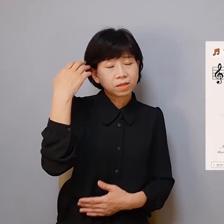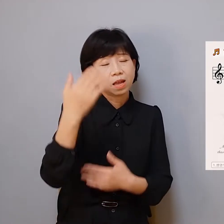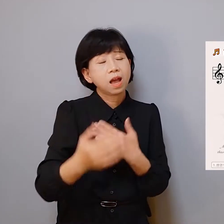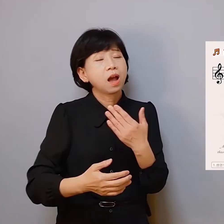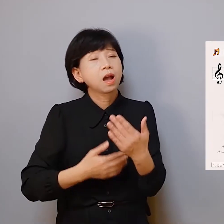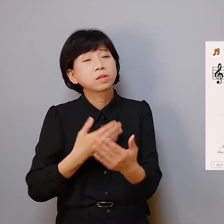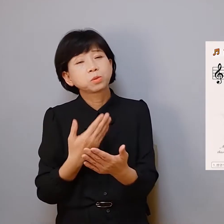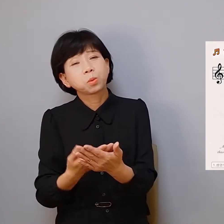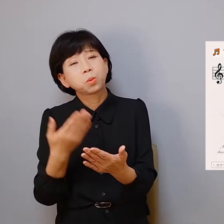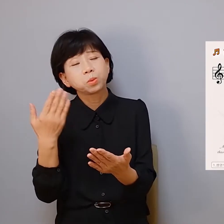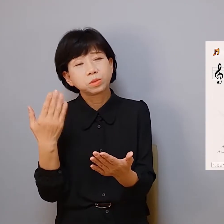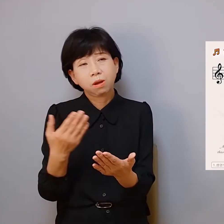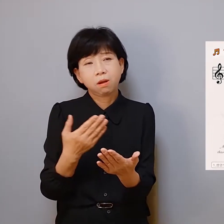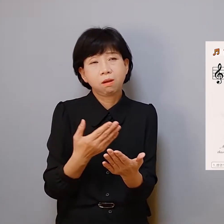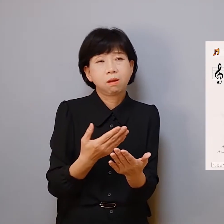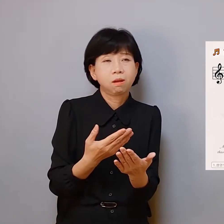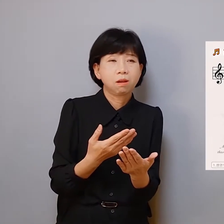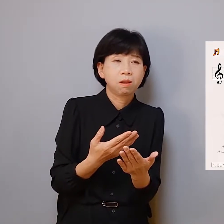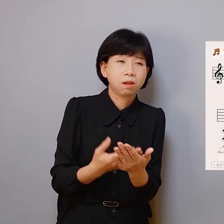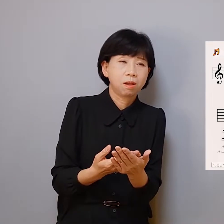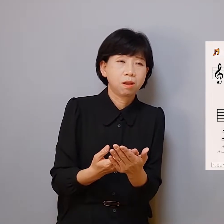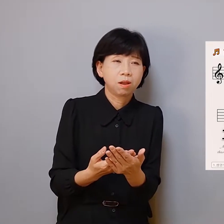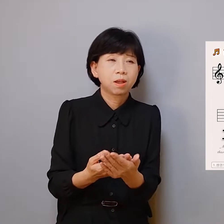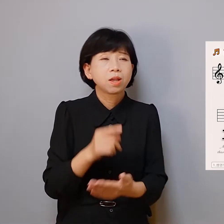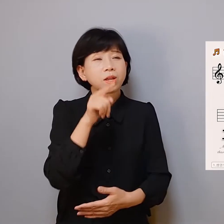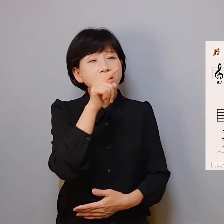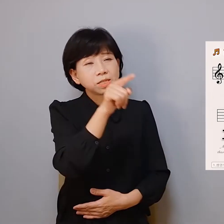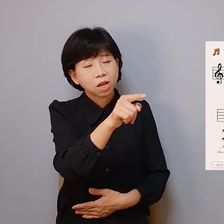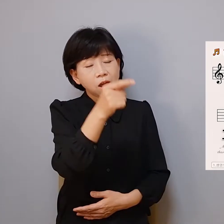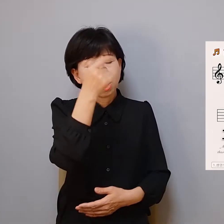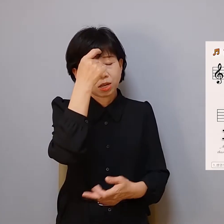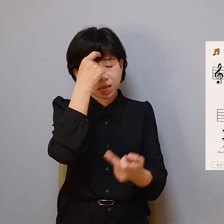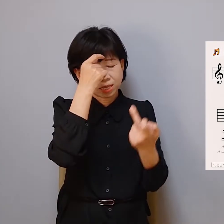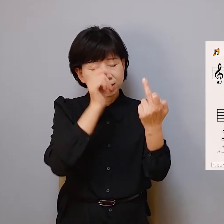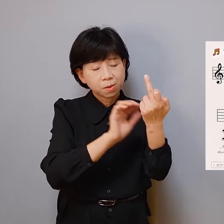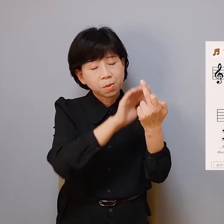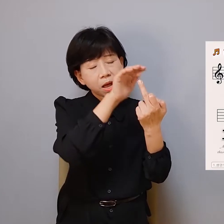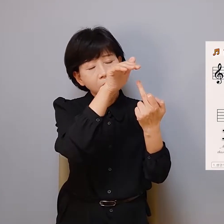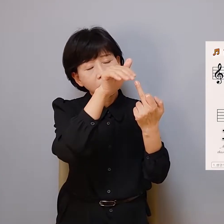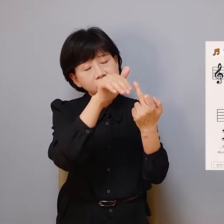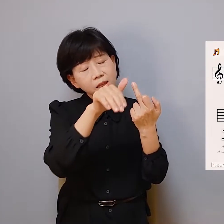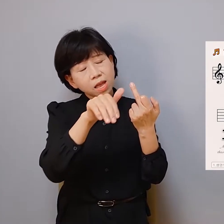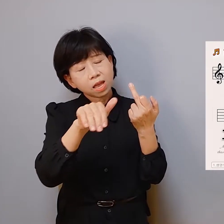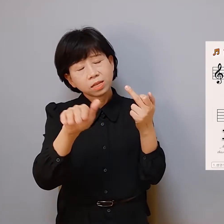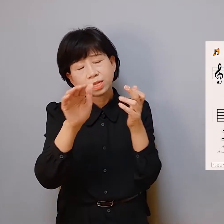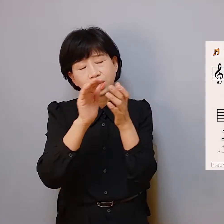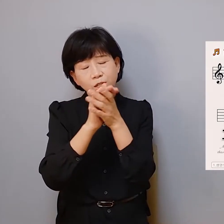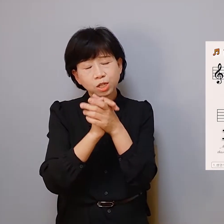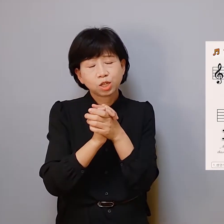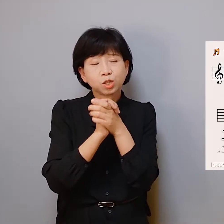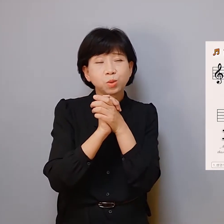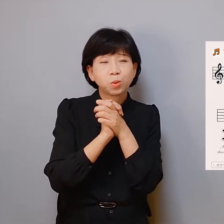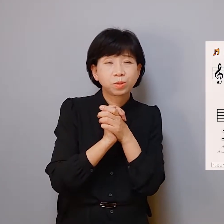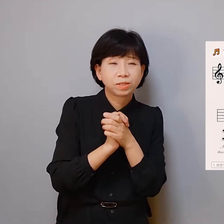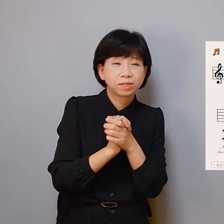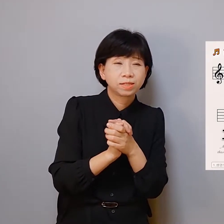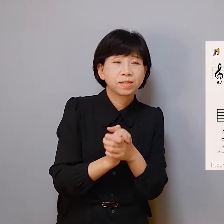십자가 감당케 하소서. 아멘 아멘. 저